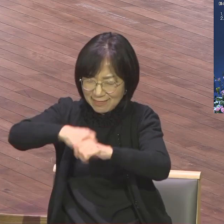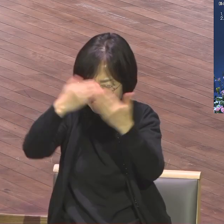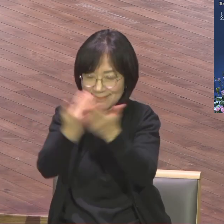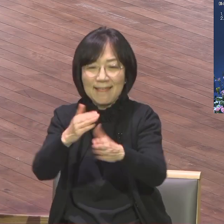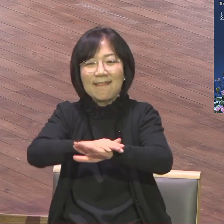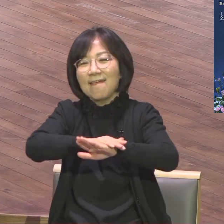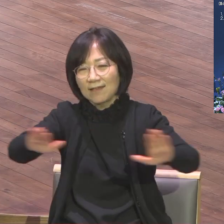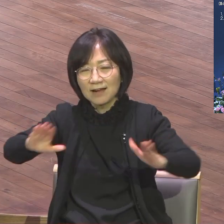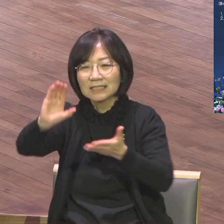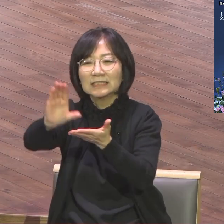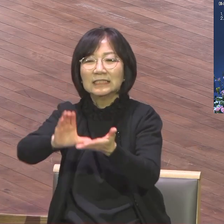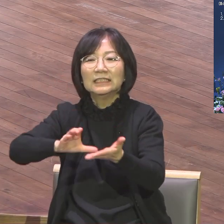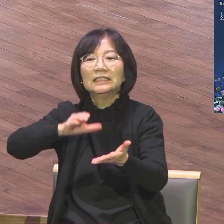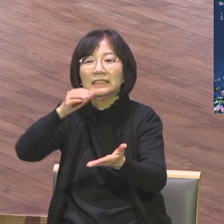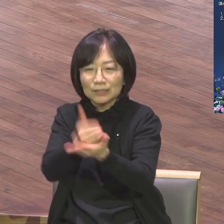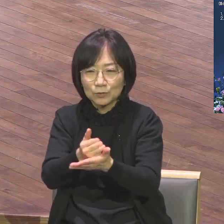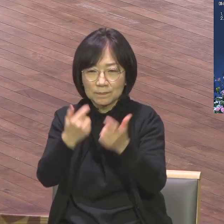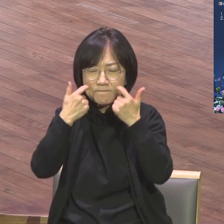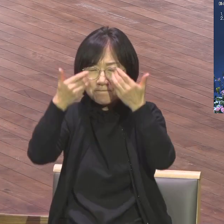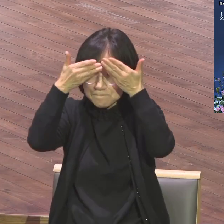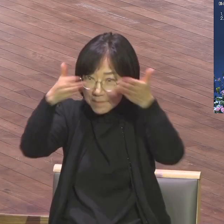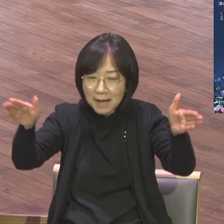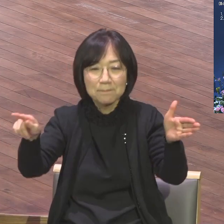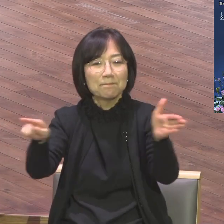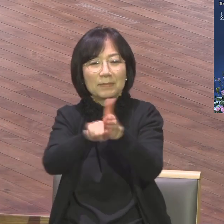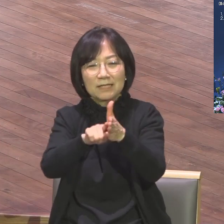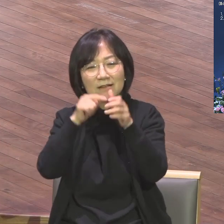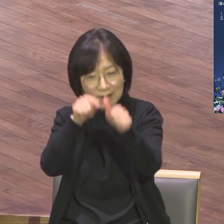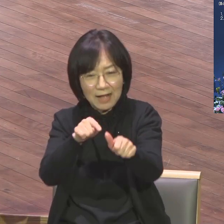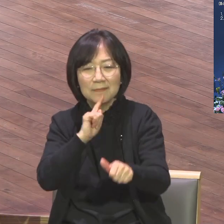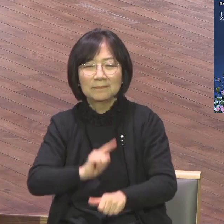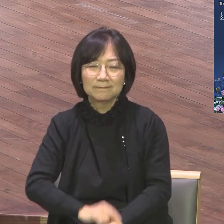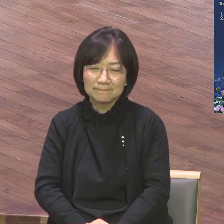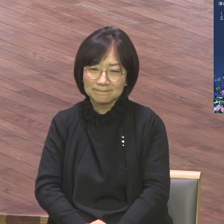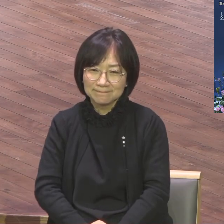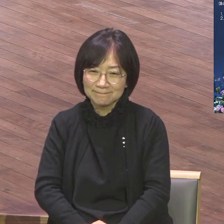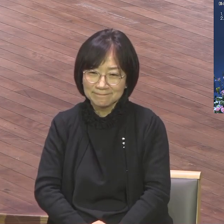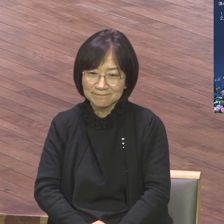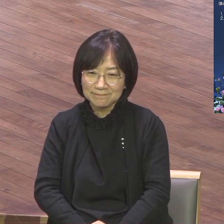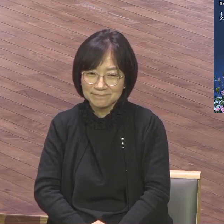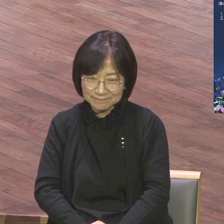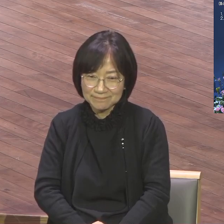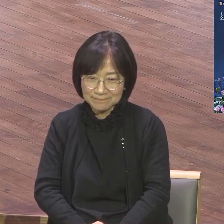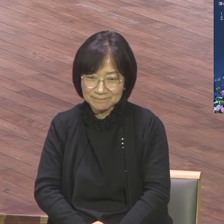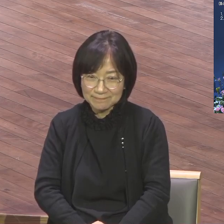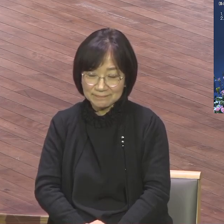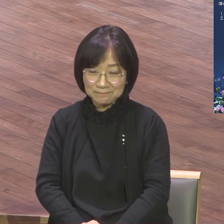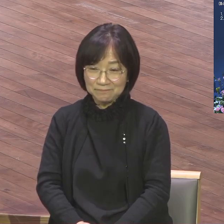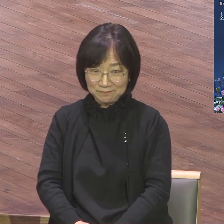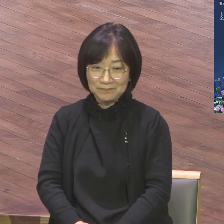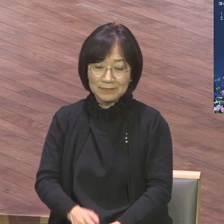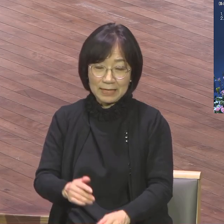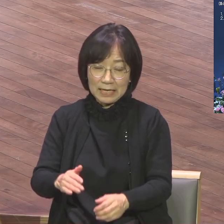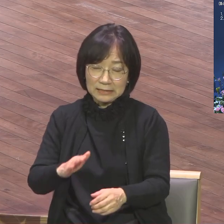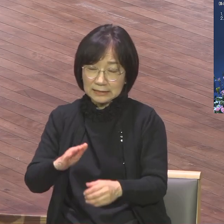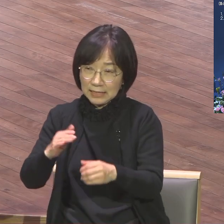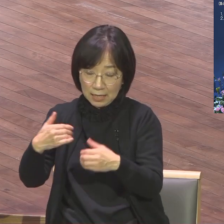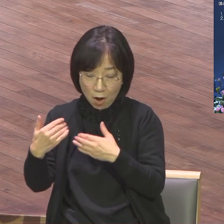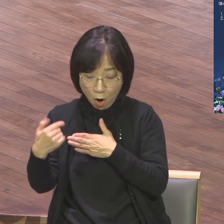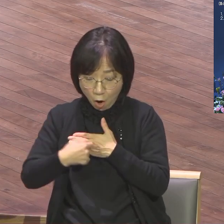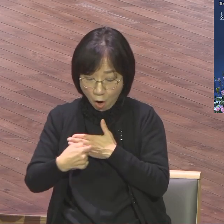해결하신 그리스도다. 이걸 보라는 것입니다. 육신의 옷을 입고 오신 참